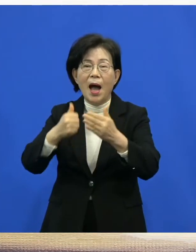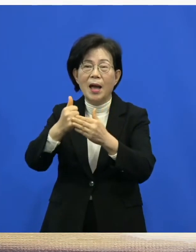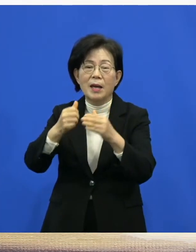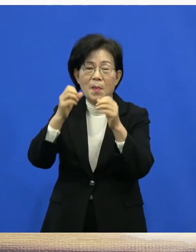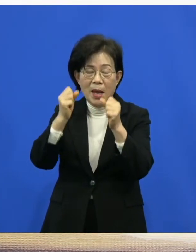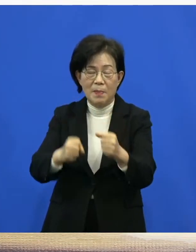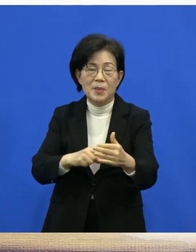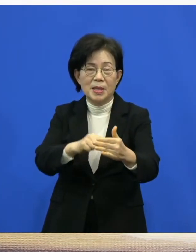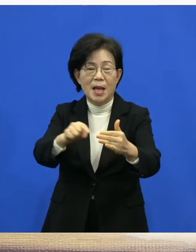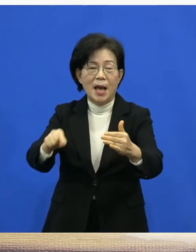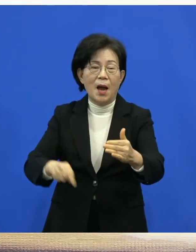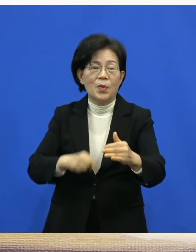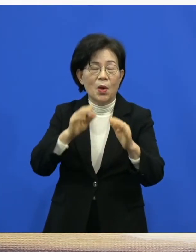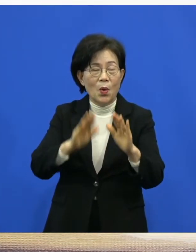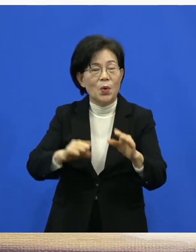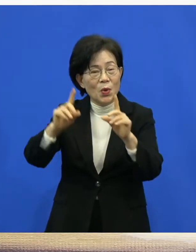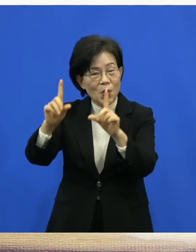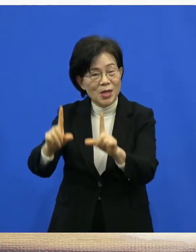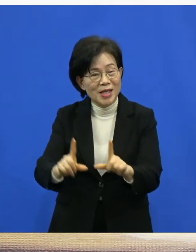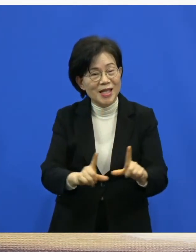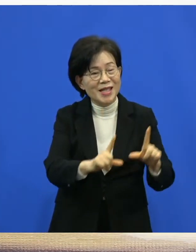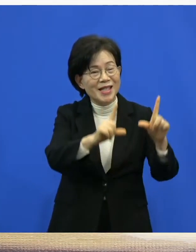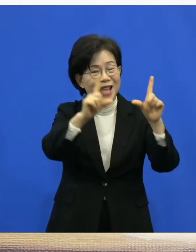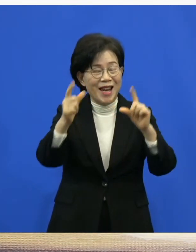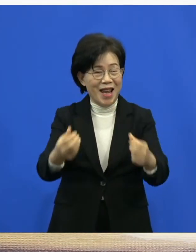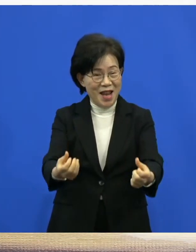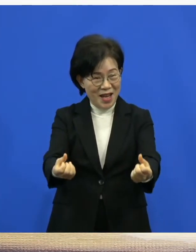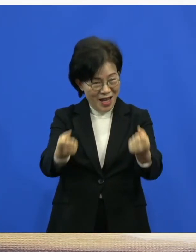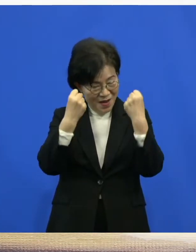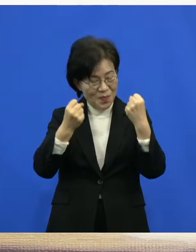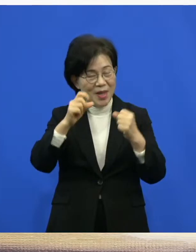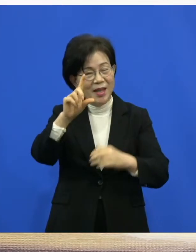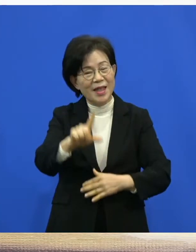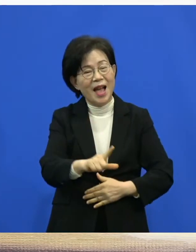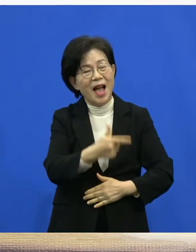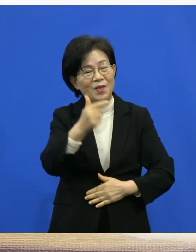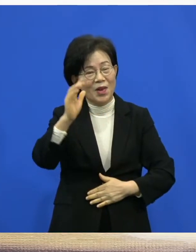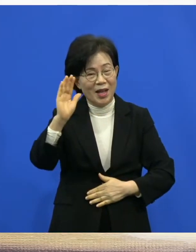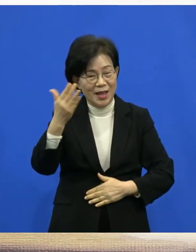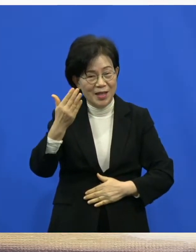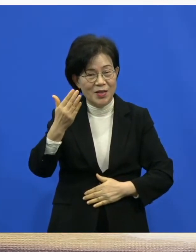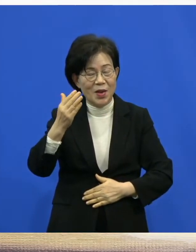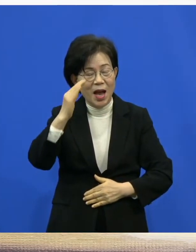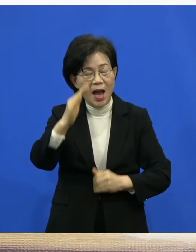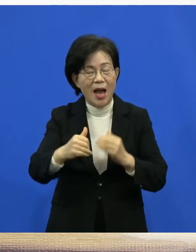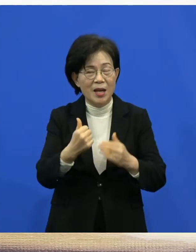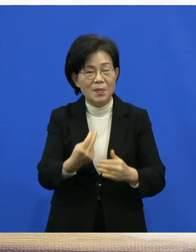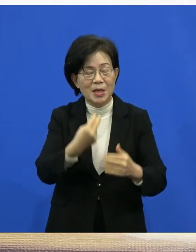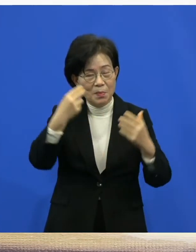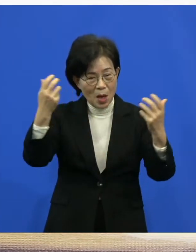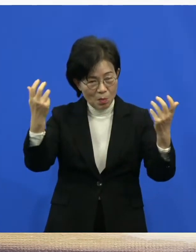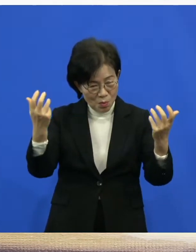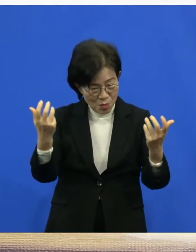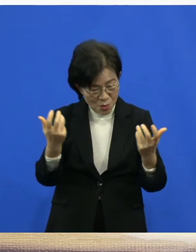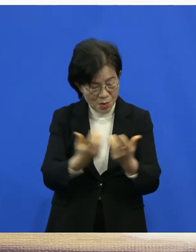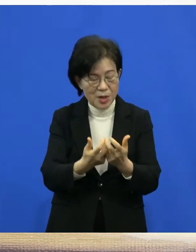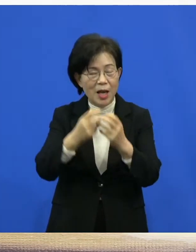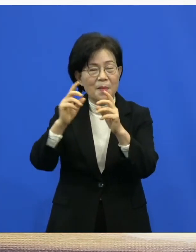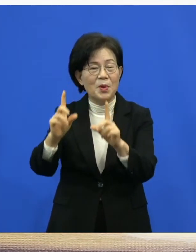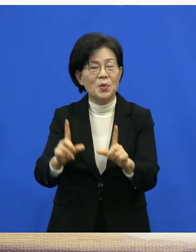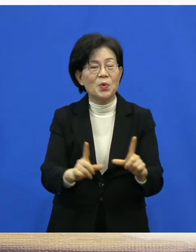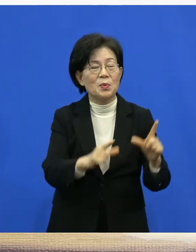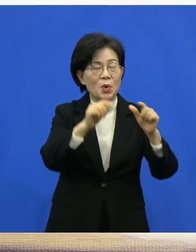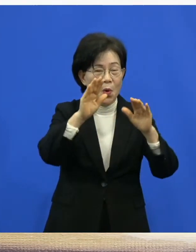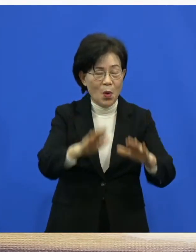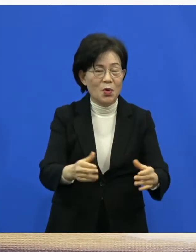임재 속에서 오늘도 살아가는 활기찬 하루, 그 하나님의 생명의 그 풍성함을 누리면서